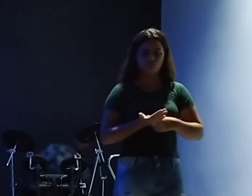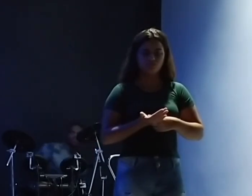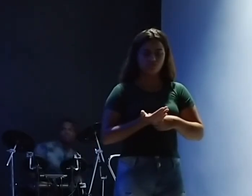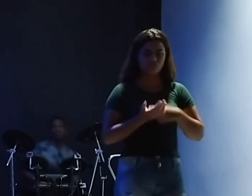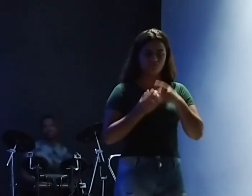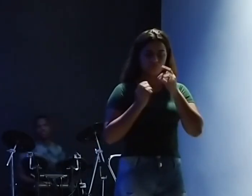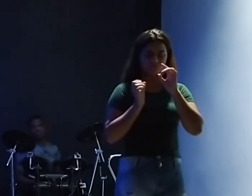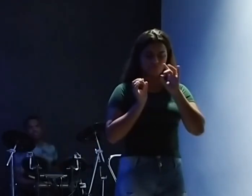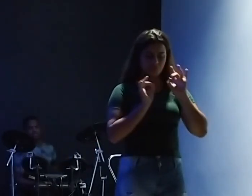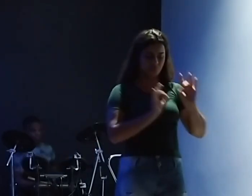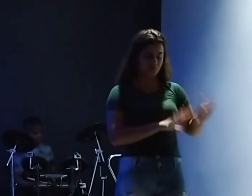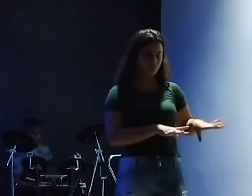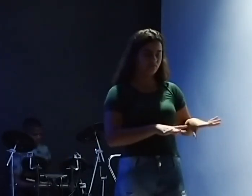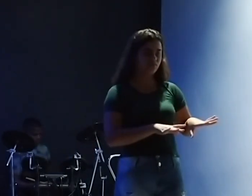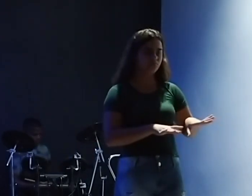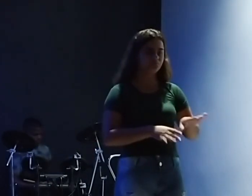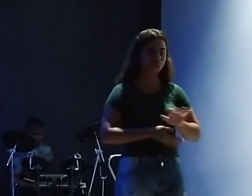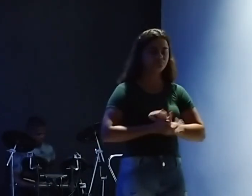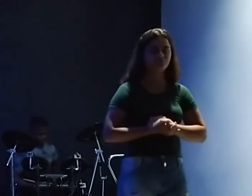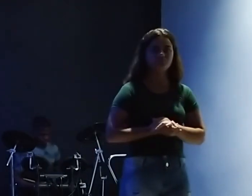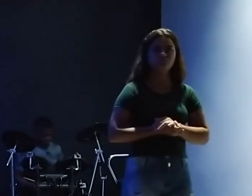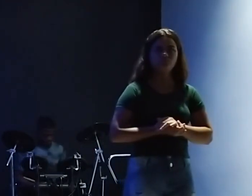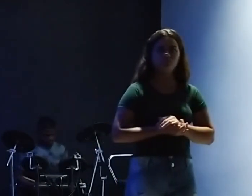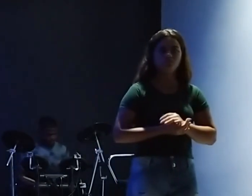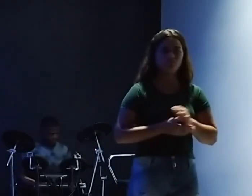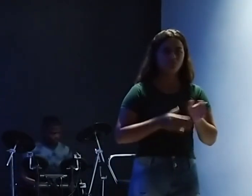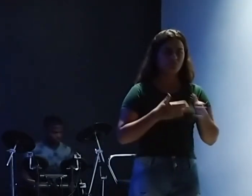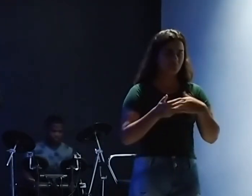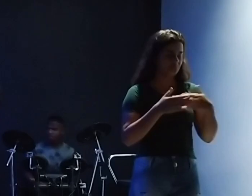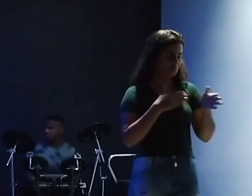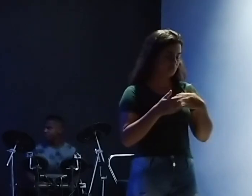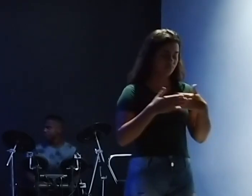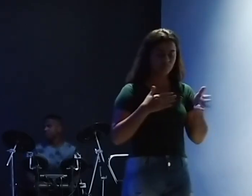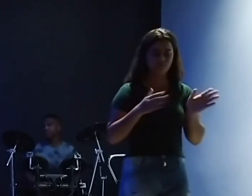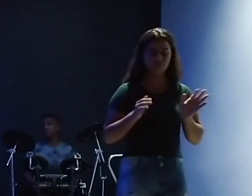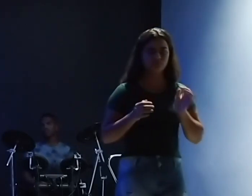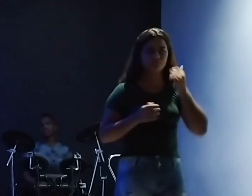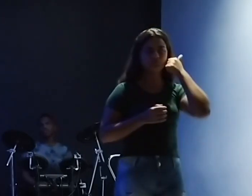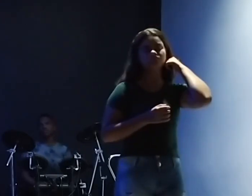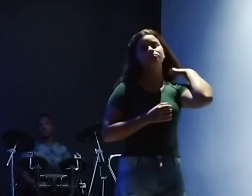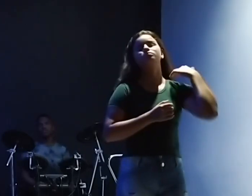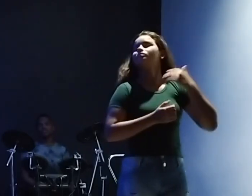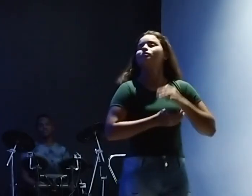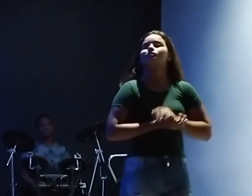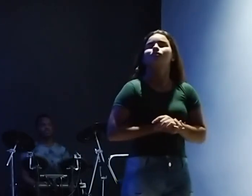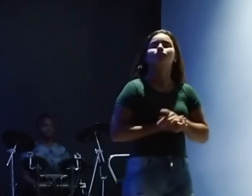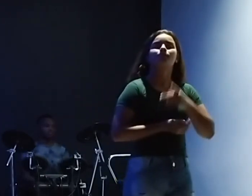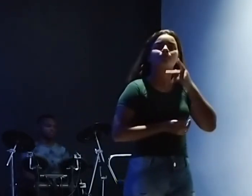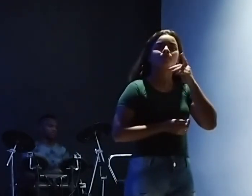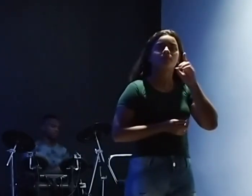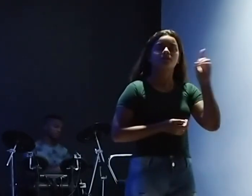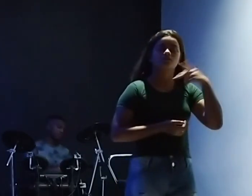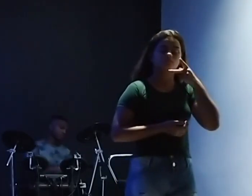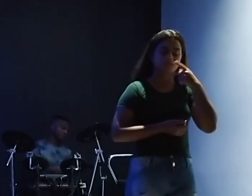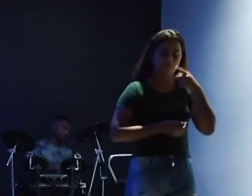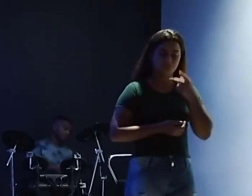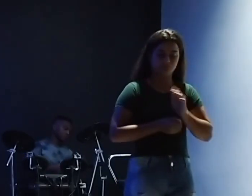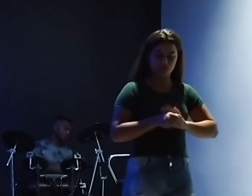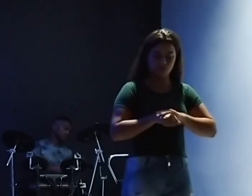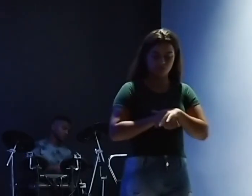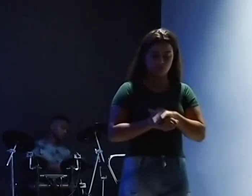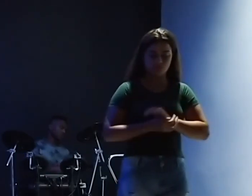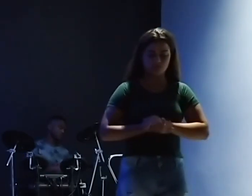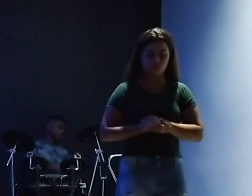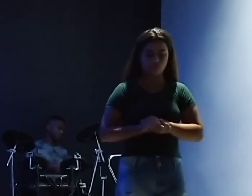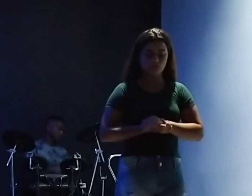estou desfazendo, seja lá por qual motivo for. Mas Deus está te falando nessa noite que é hora de